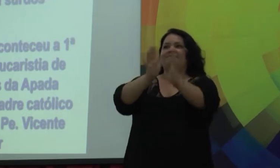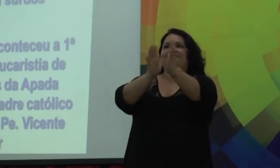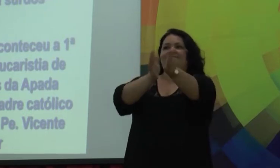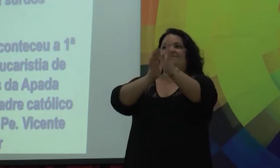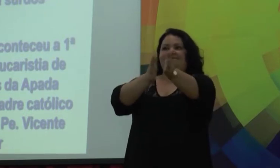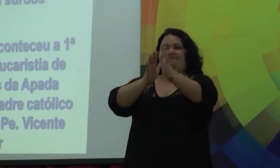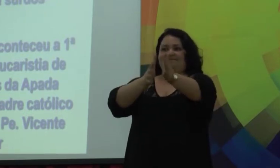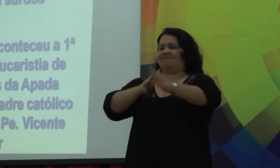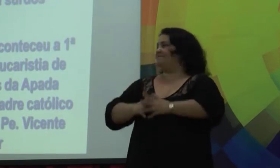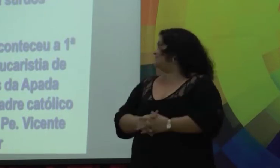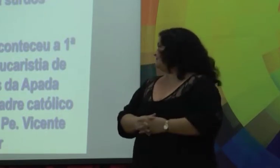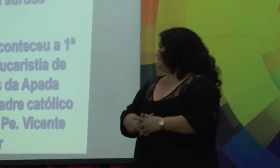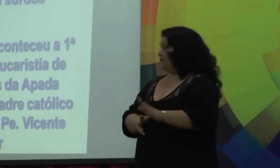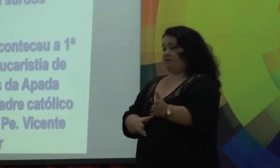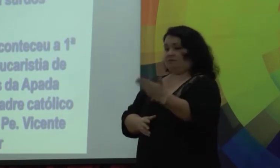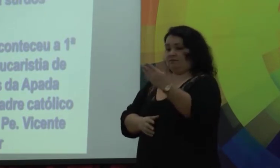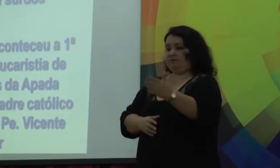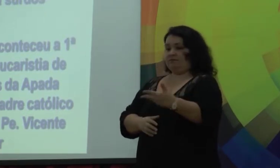avisa aí.